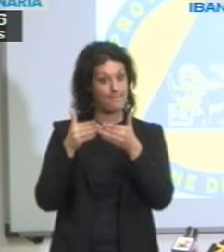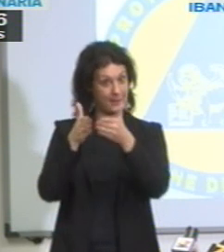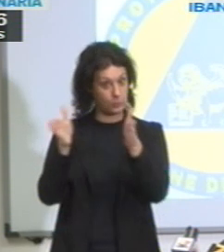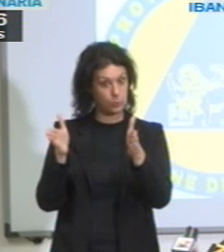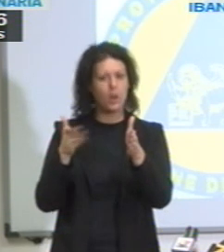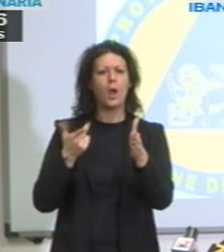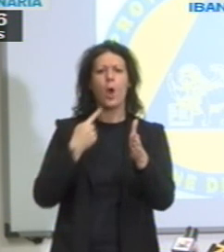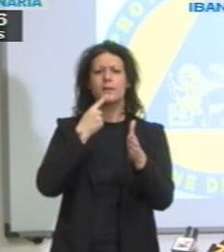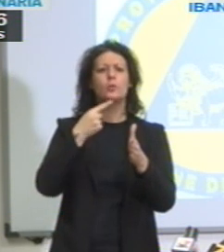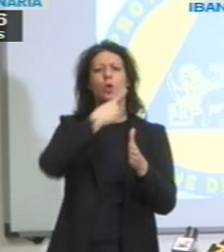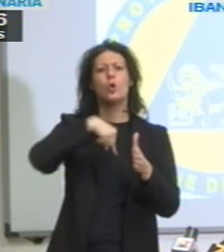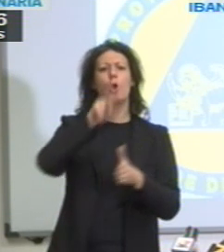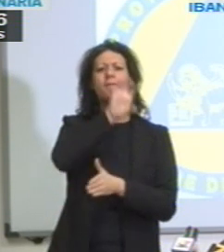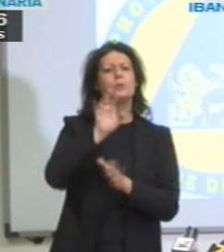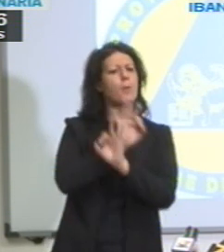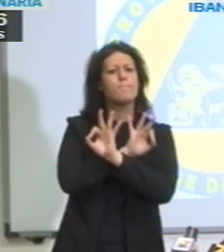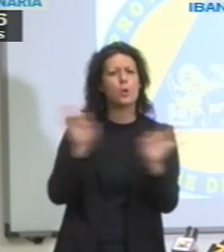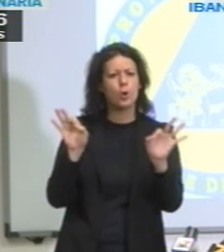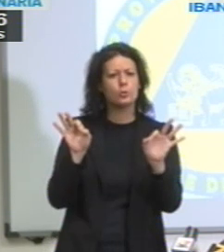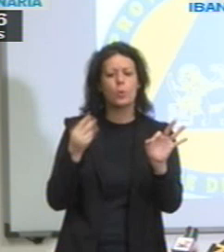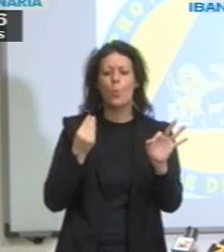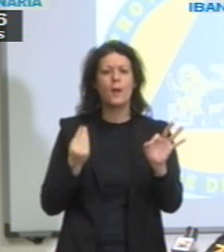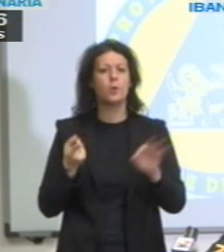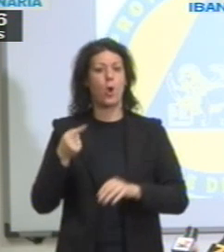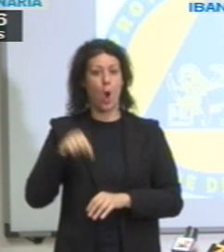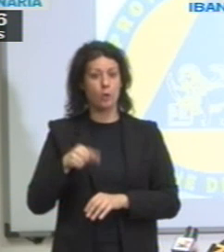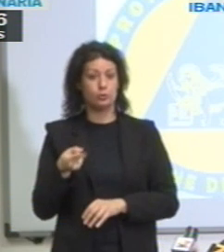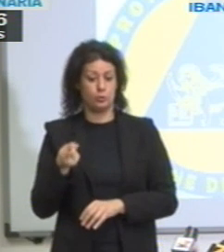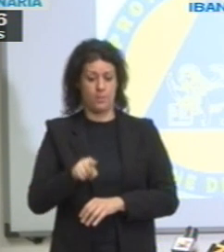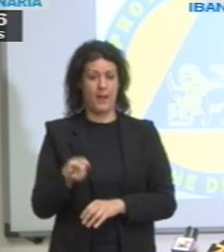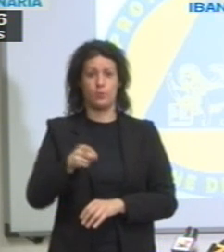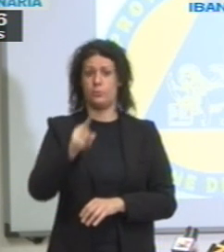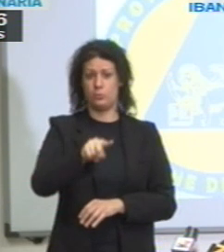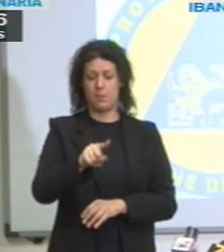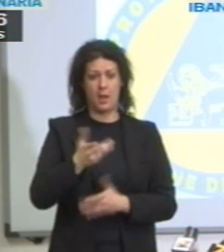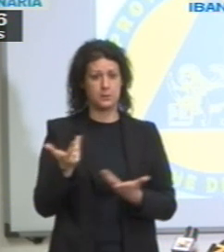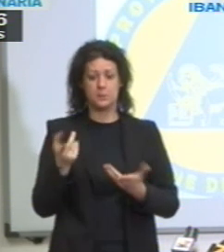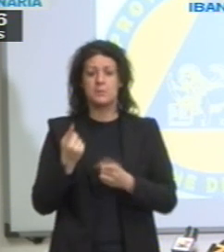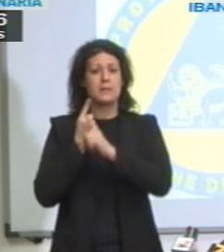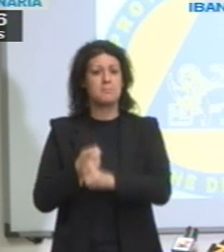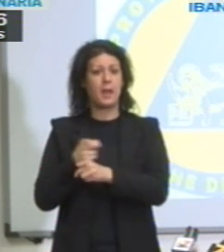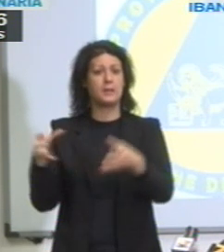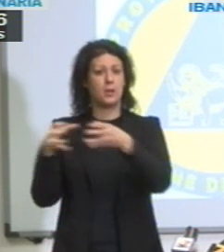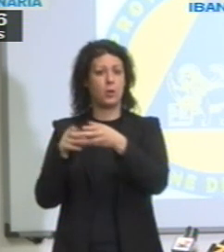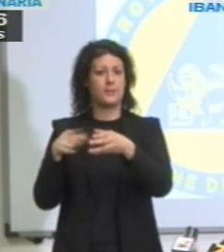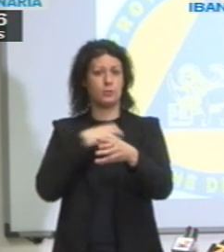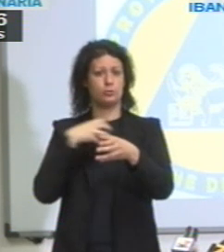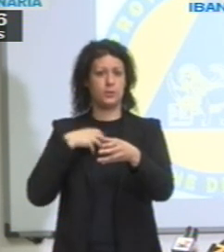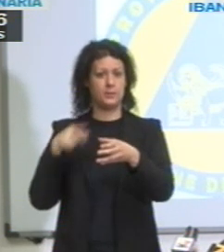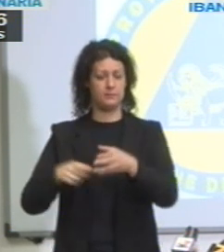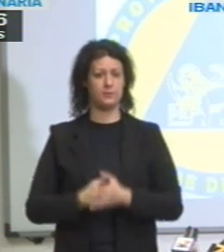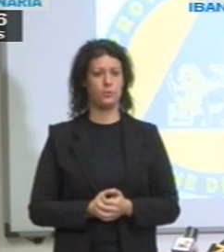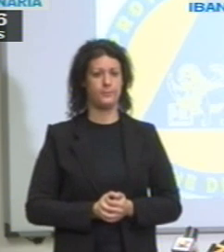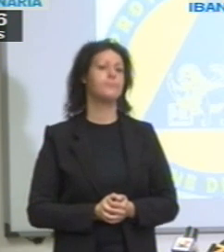siamo, oggi, domani, dopodomani, il che non vuol dire che sto promuovendo cose che non si possono fare. Voglio